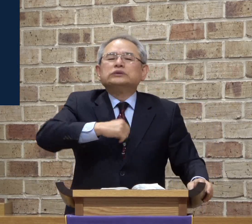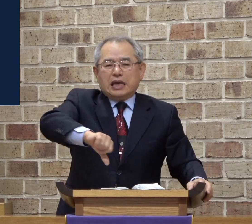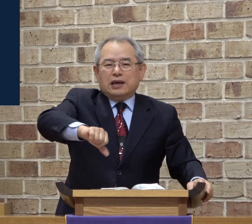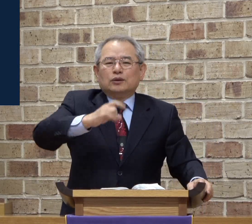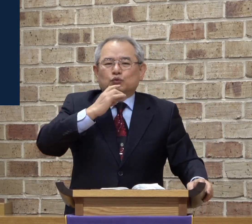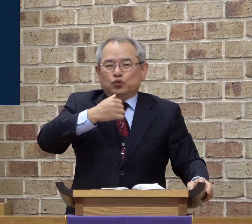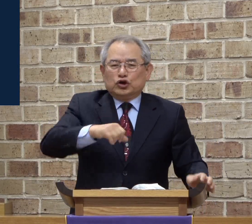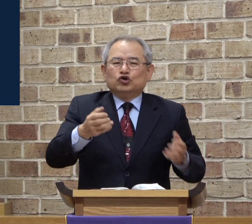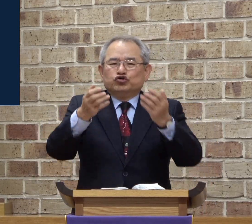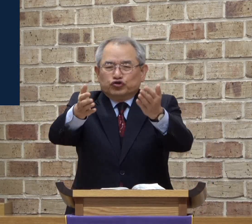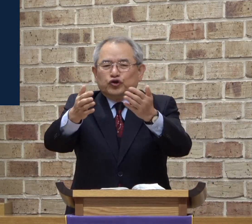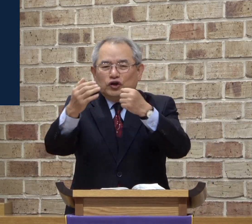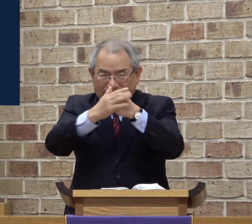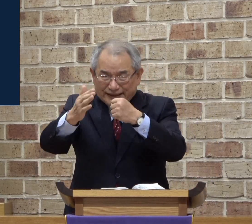거부하는 게 아니라 끌어서 안아버립니다.